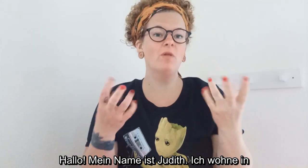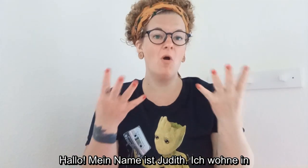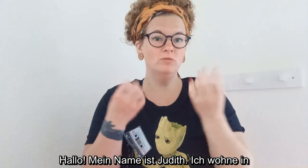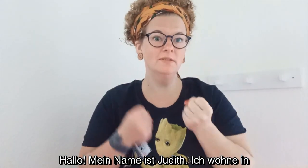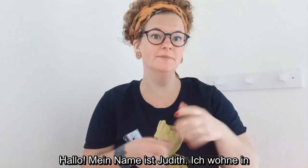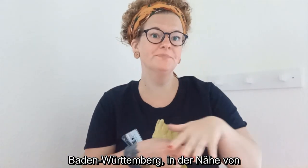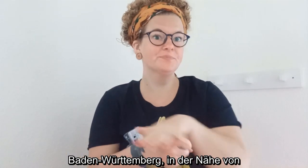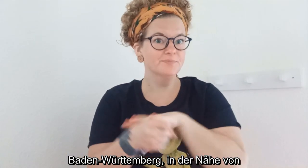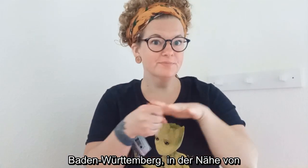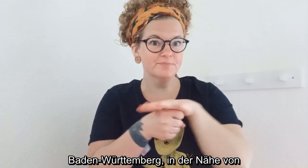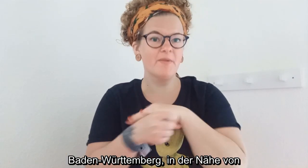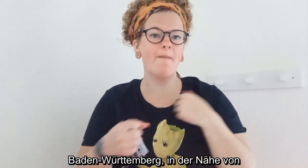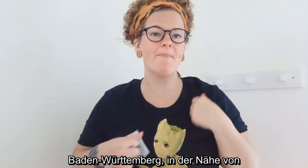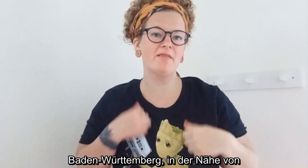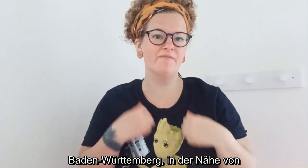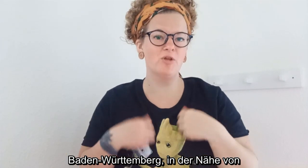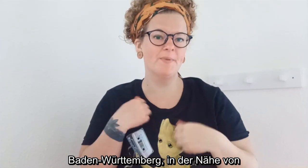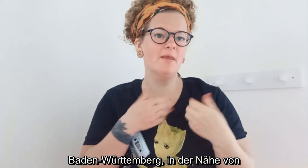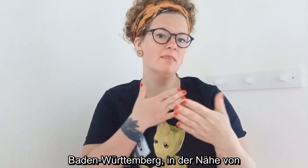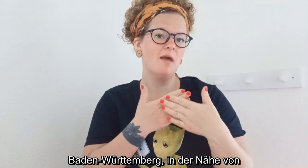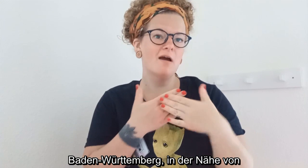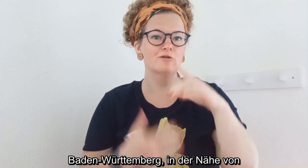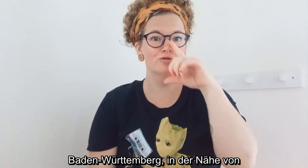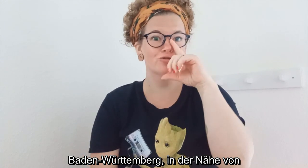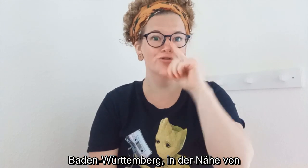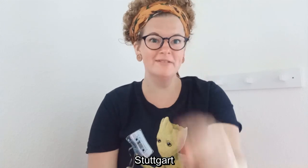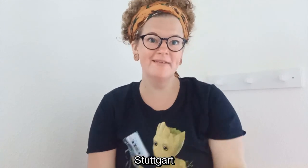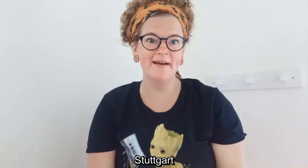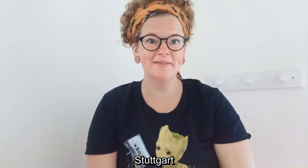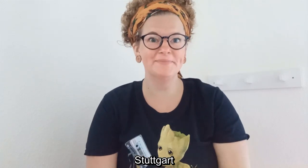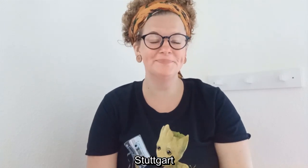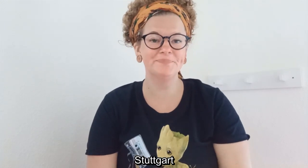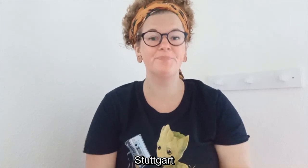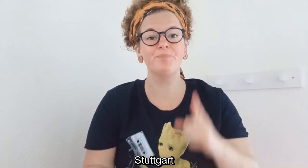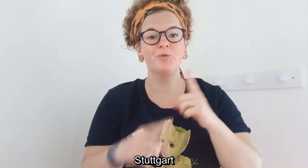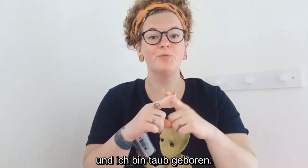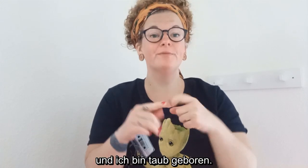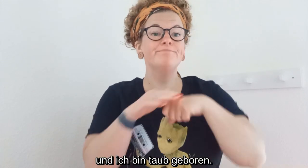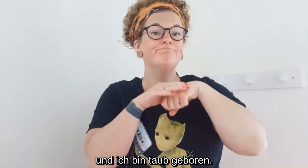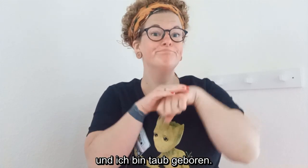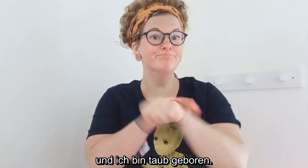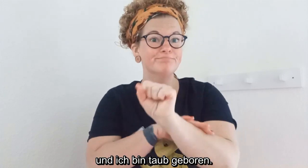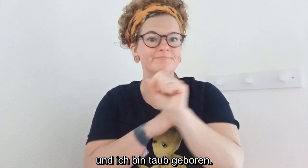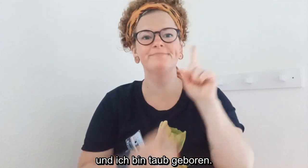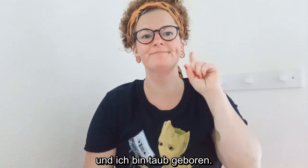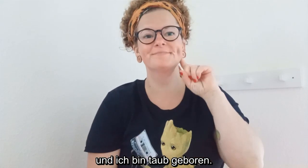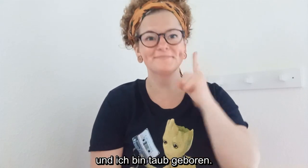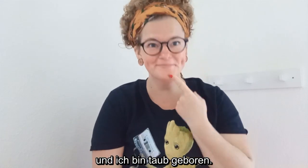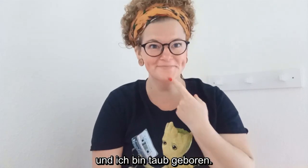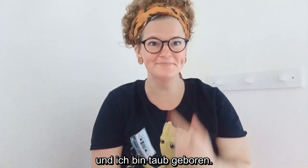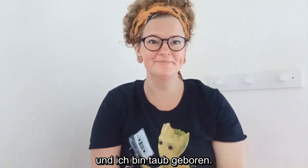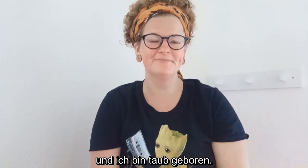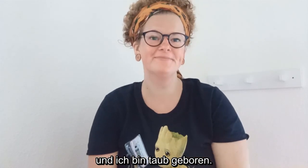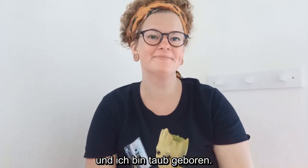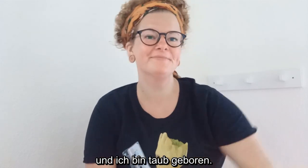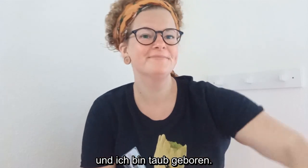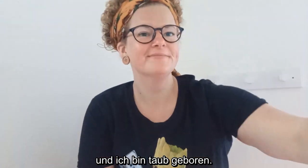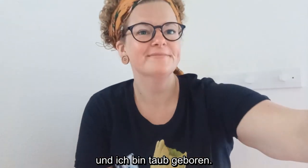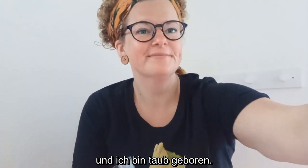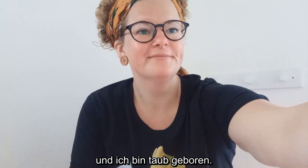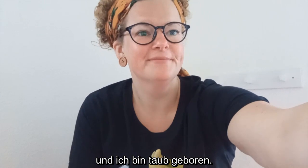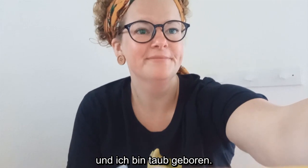ich wohne in Baden-Württemberg in der Nähe von Stuttgart und ich bin taub geboren